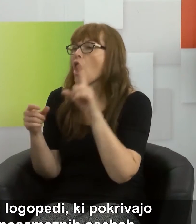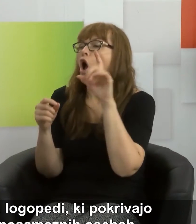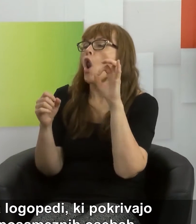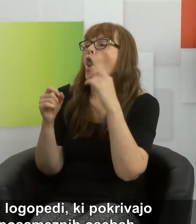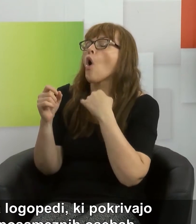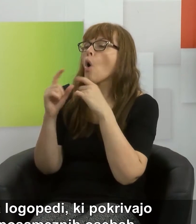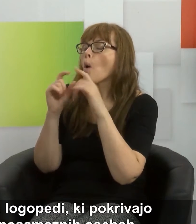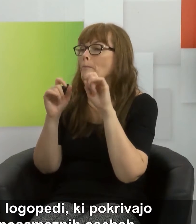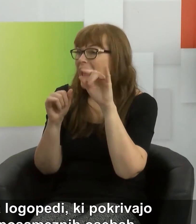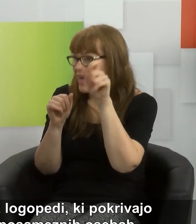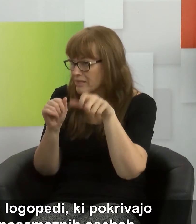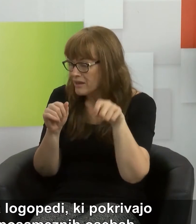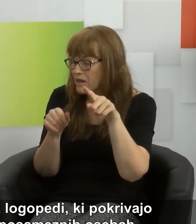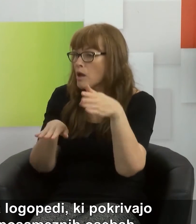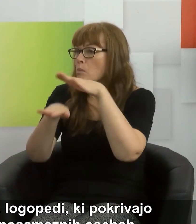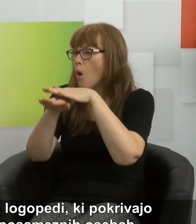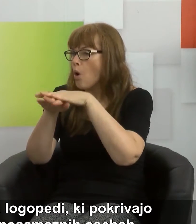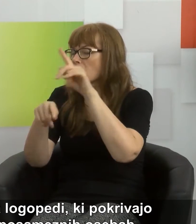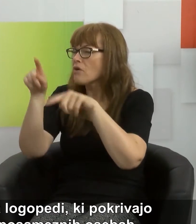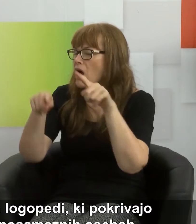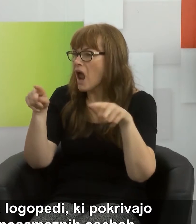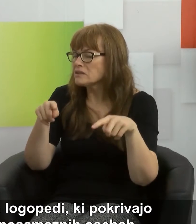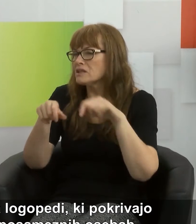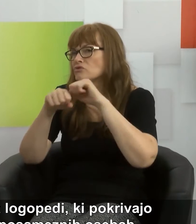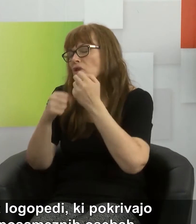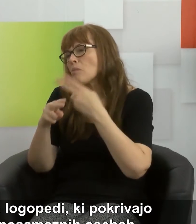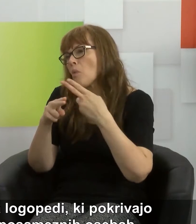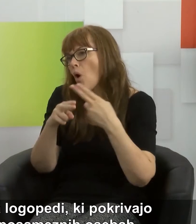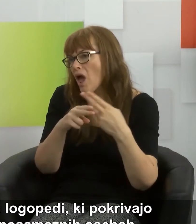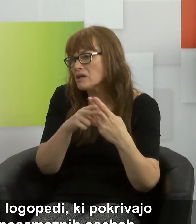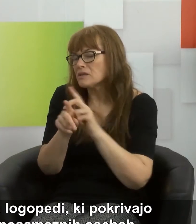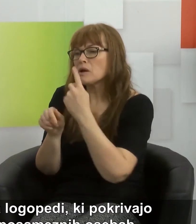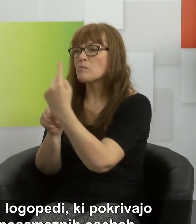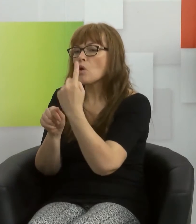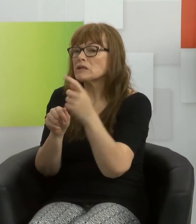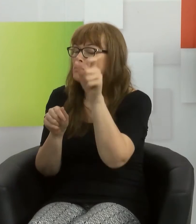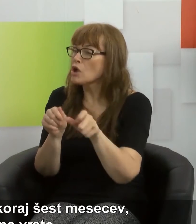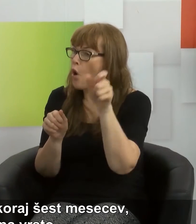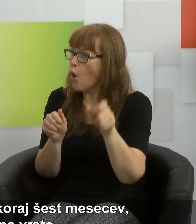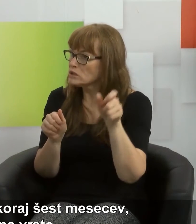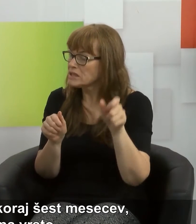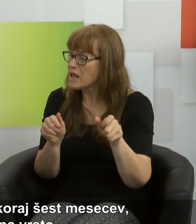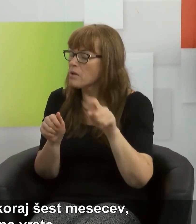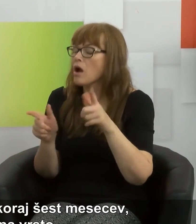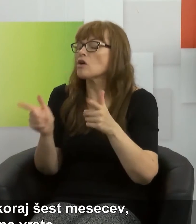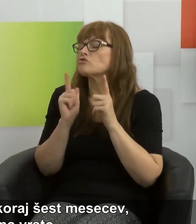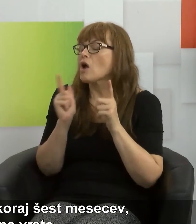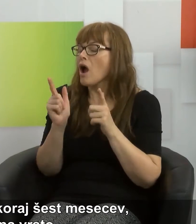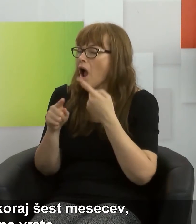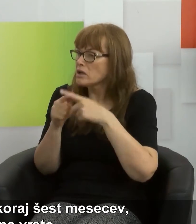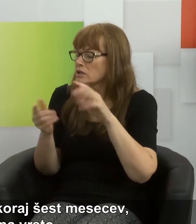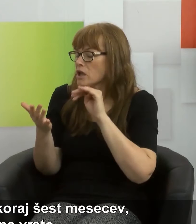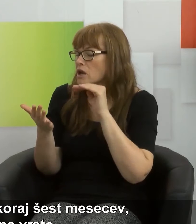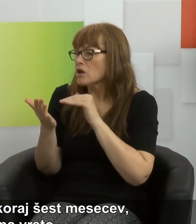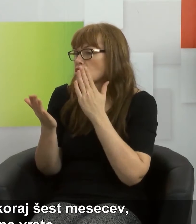oziroma logopedi, ki pokrivajo različno patologijo pri posameznih osebah, pa je čakalni del že